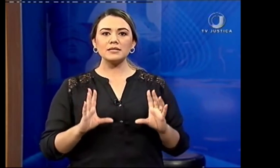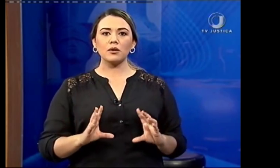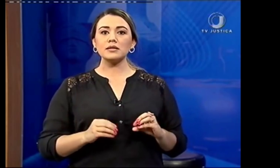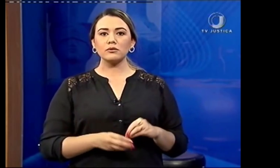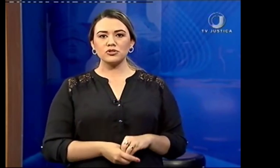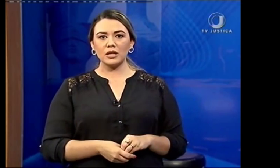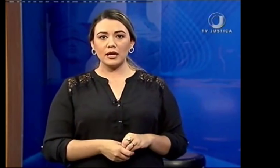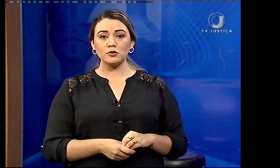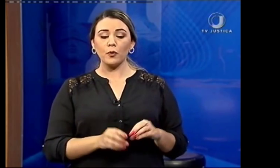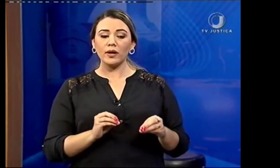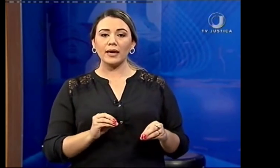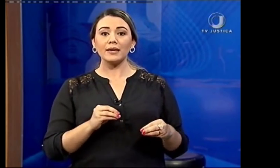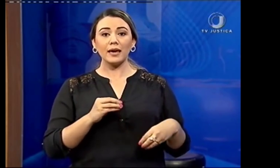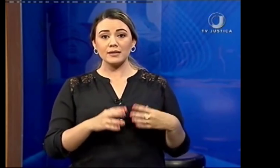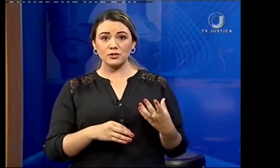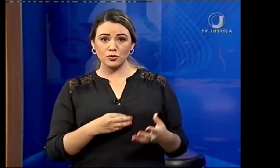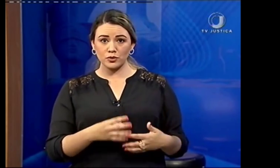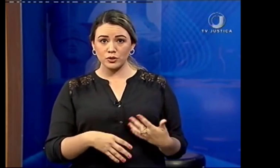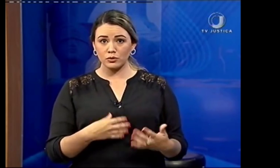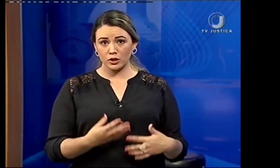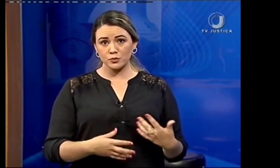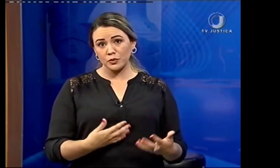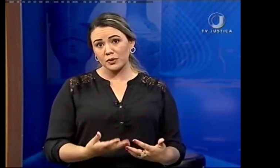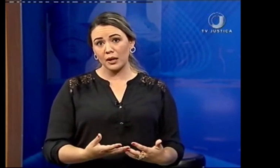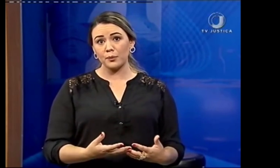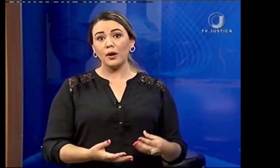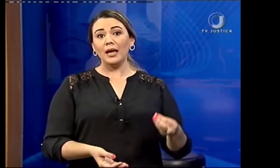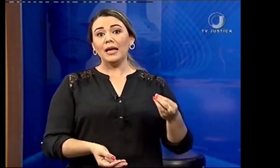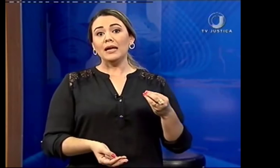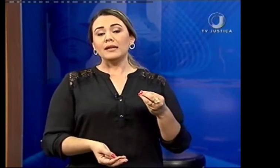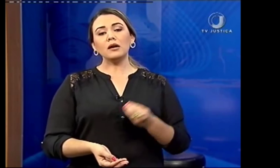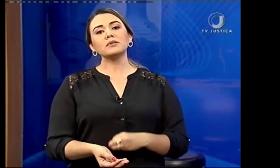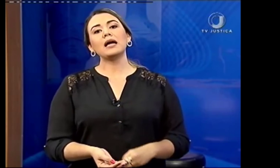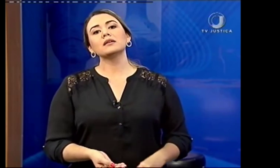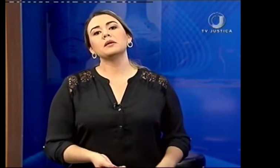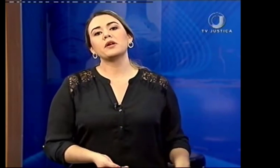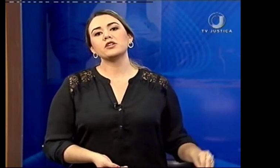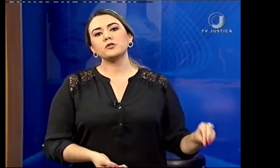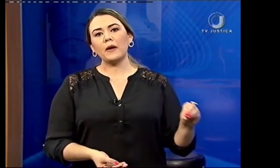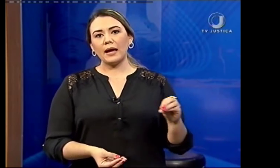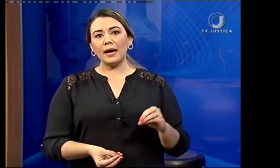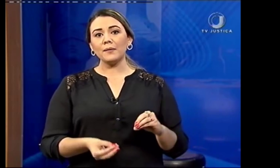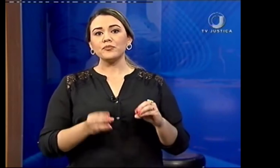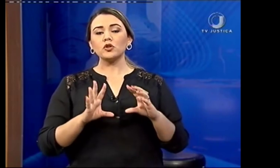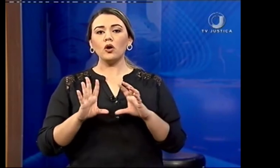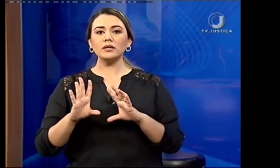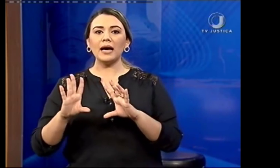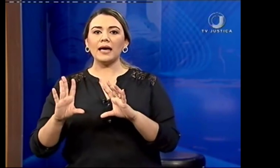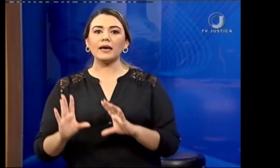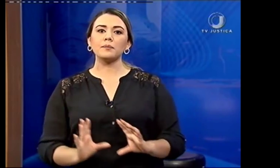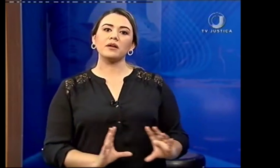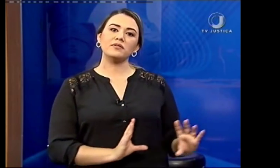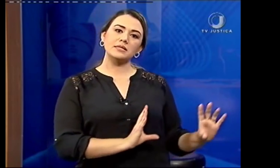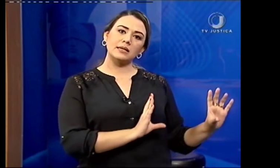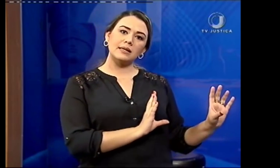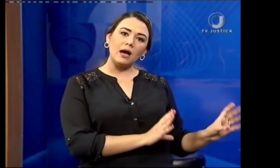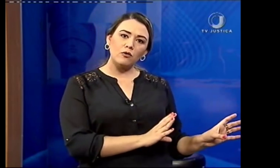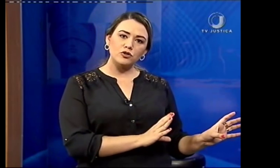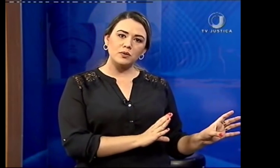estabelece quais são os direitos. Porque o que se discutiu durante muito tempo? Não dá também para a gente pegar toda a regra prevista na